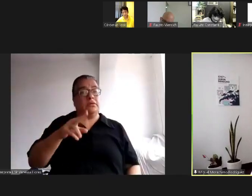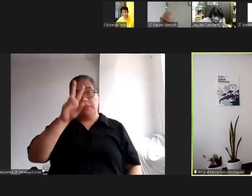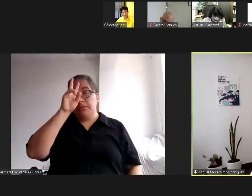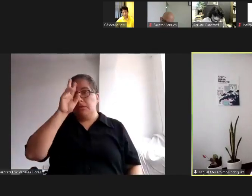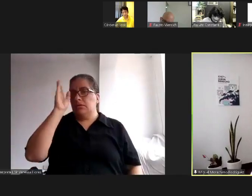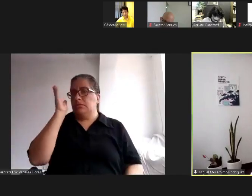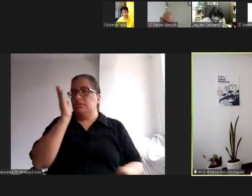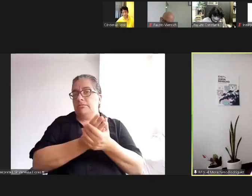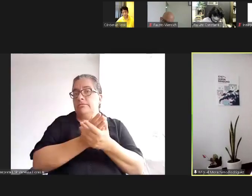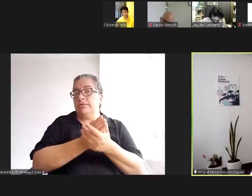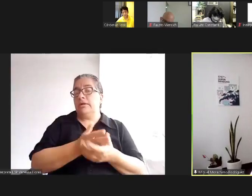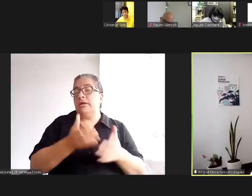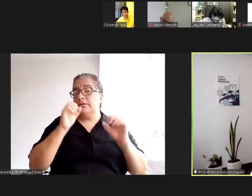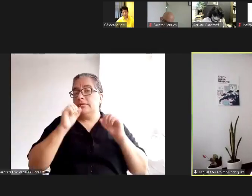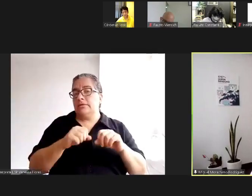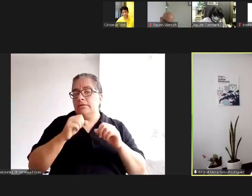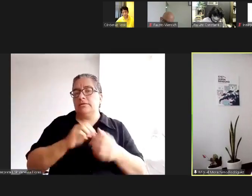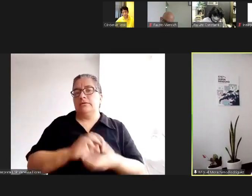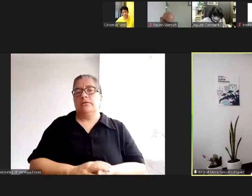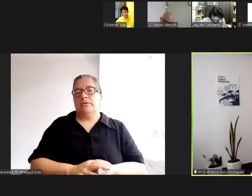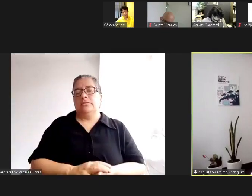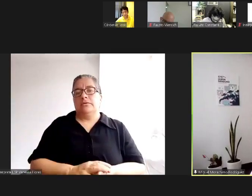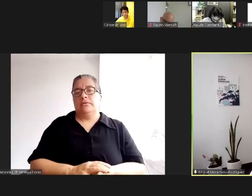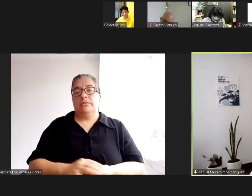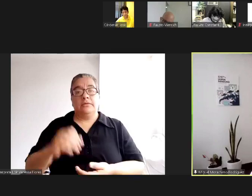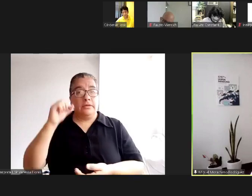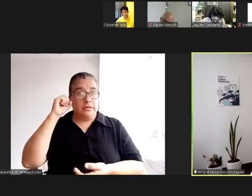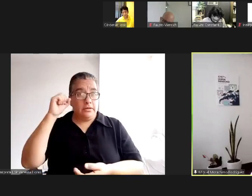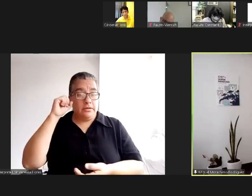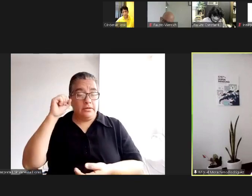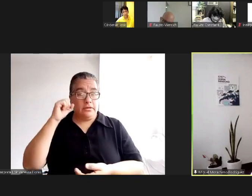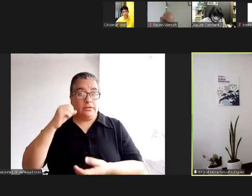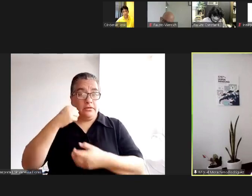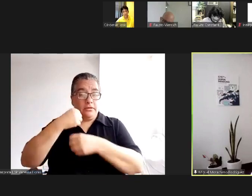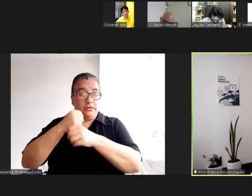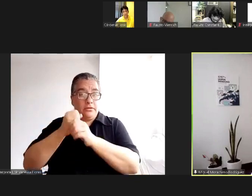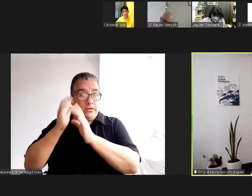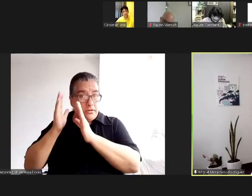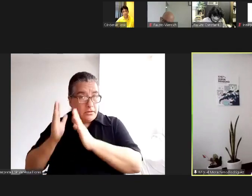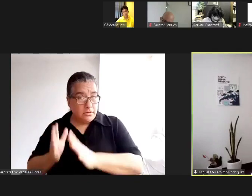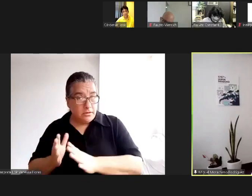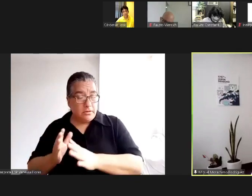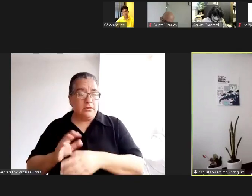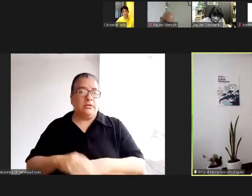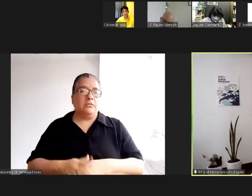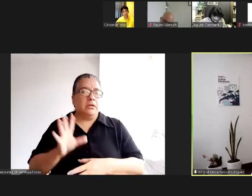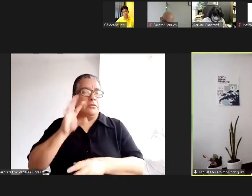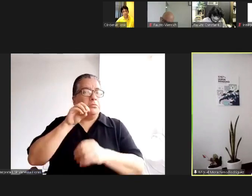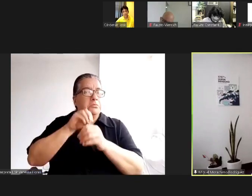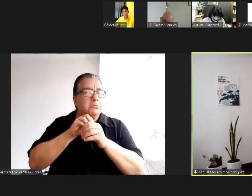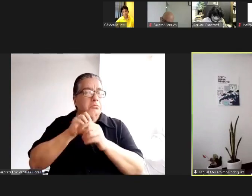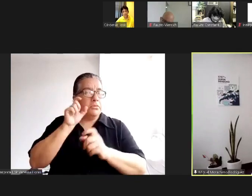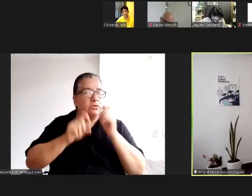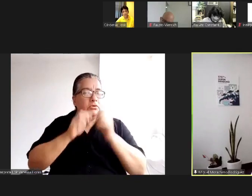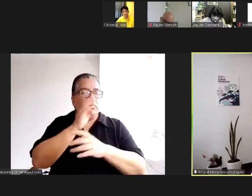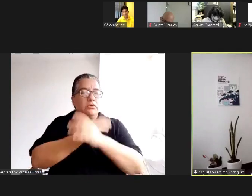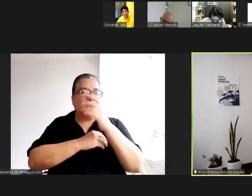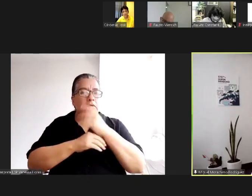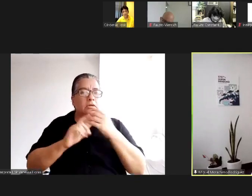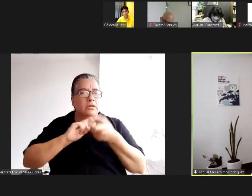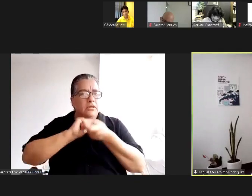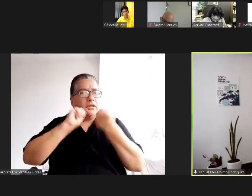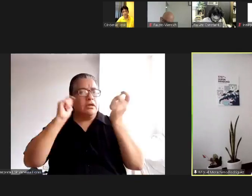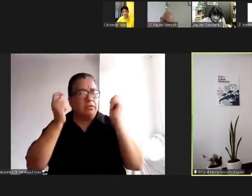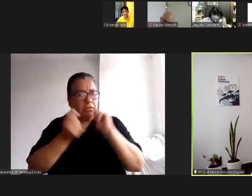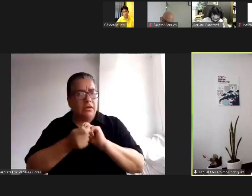del proyecto de ley que cambia la ley de derechos de autor para darle más derechos a las personas con discapacidad, y uno de los artículos que está cambiando es precisamente este